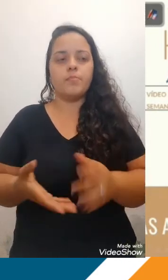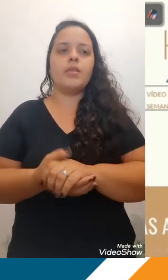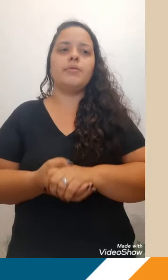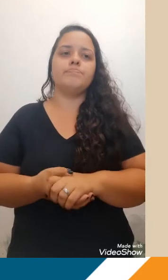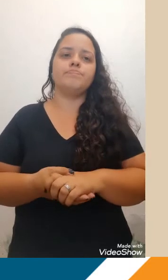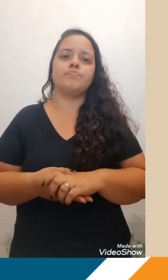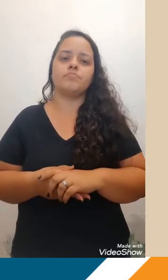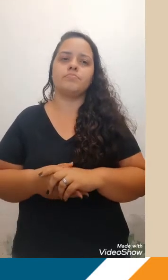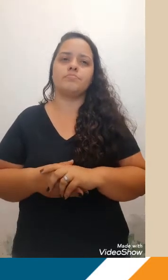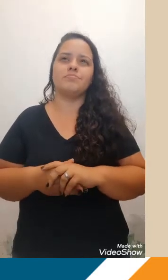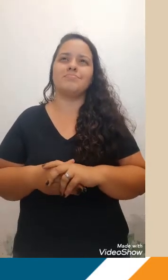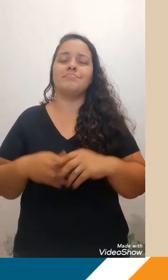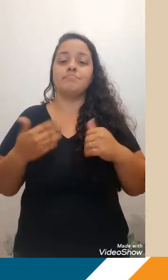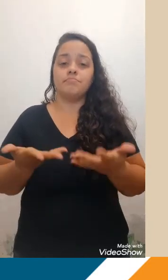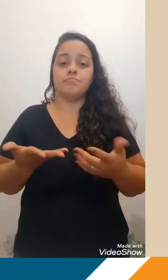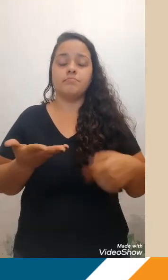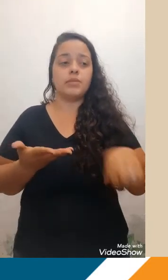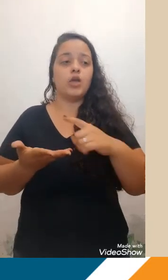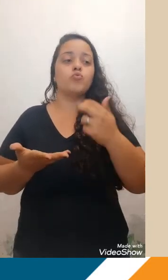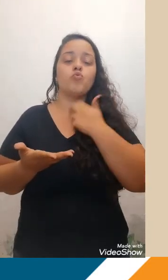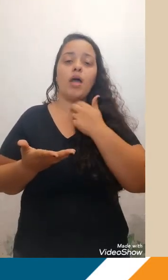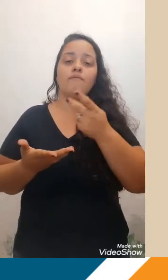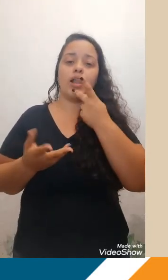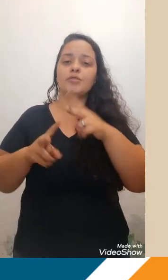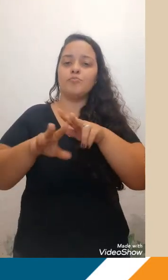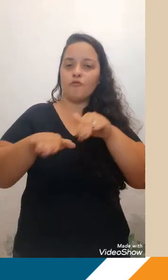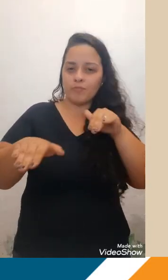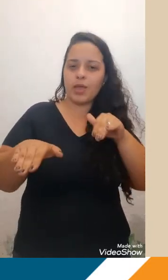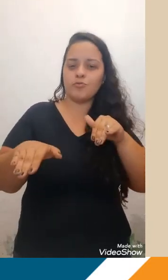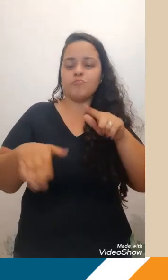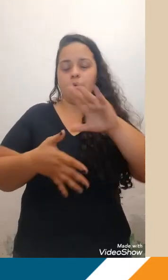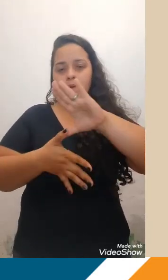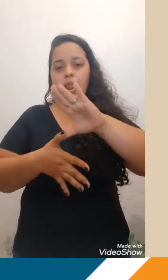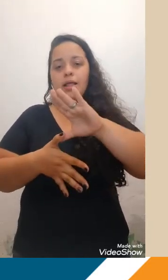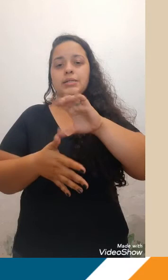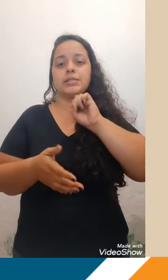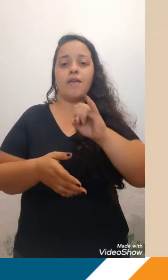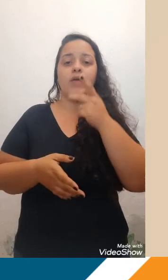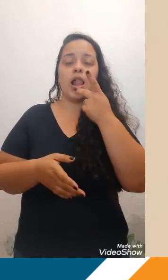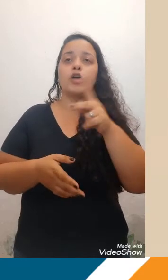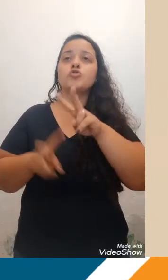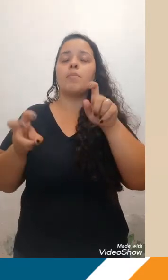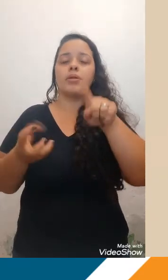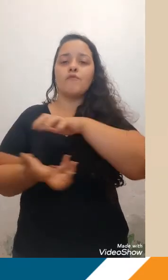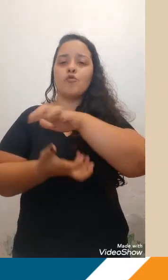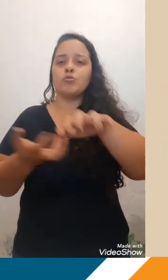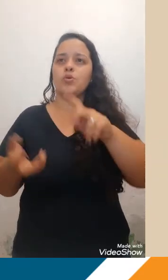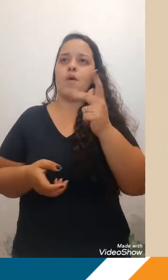Bonaparte. Bom, pessoal, e não dá pra gente falar de movimentos que influenciaram toda a América sem mencionar a Revolução Haitiana